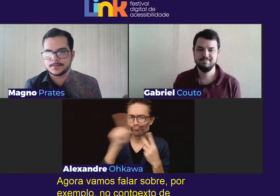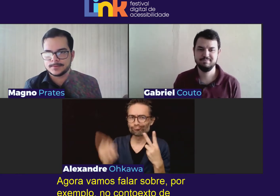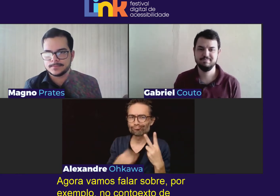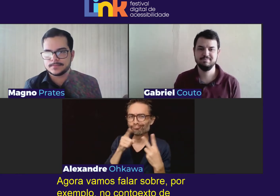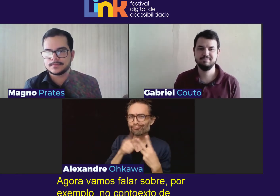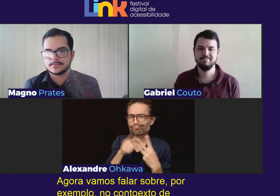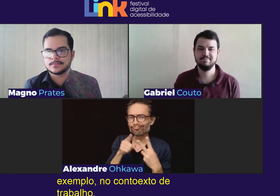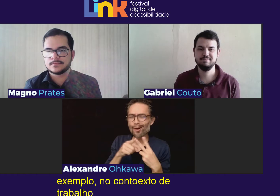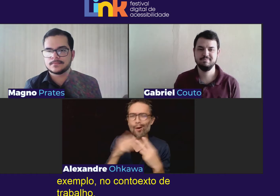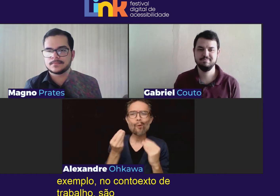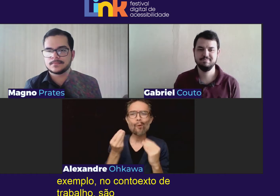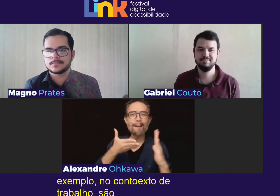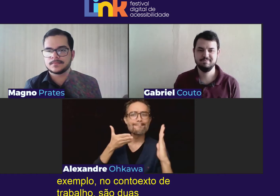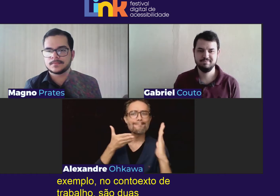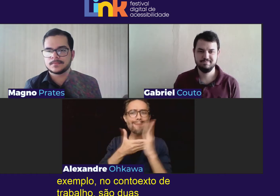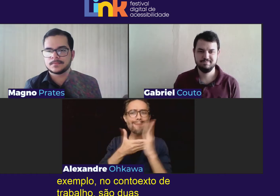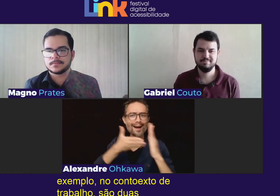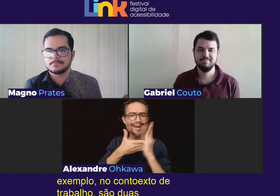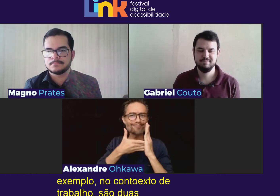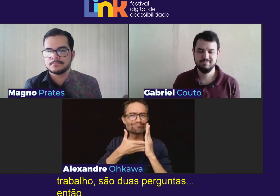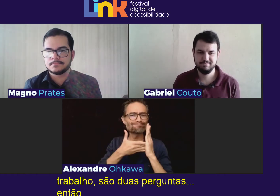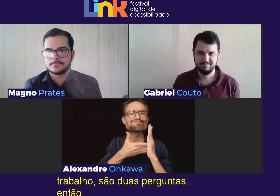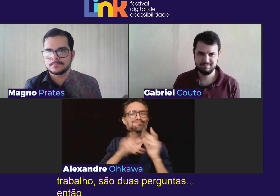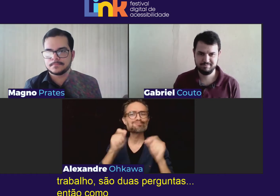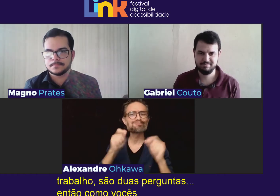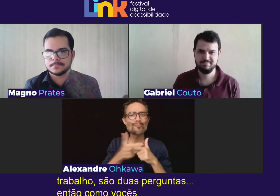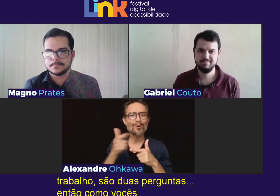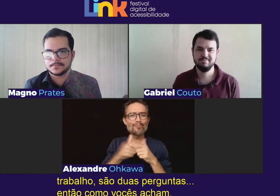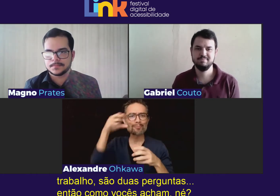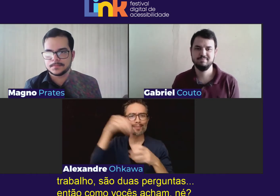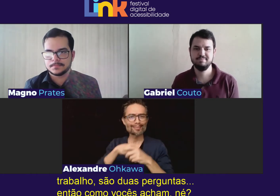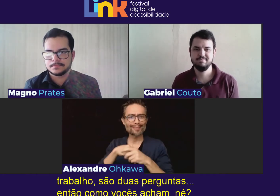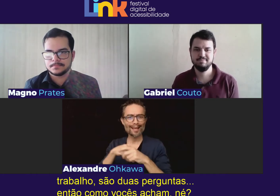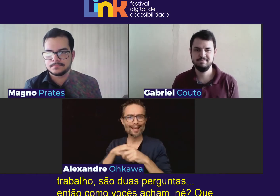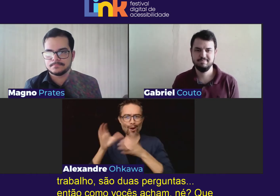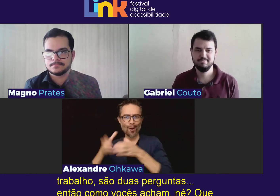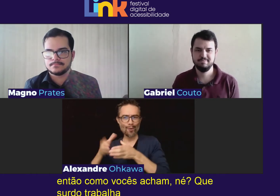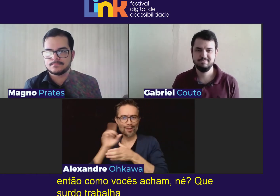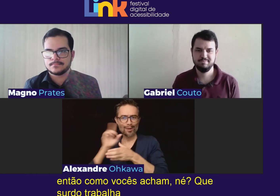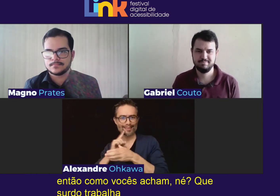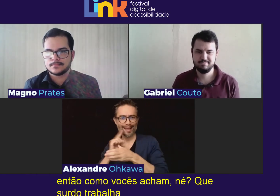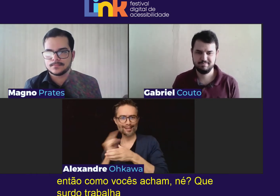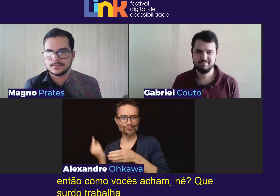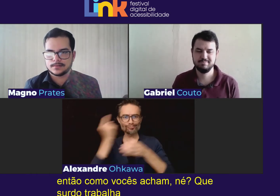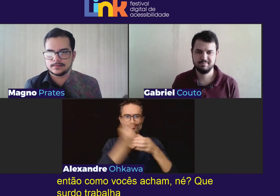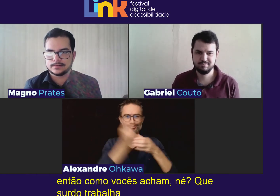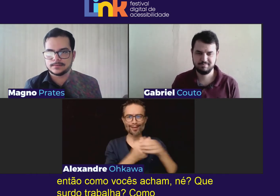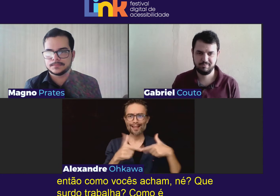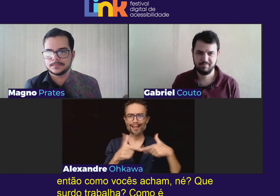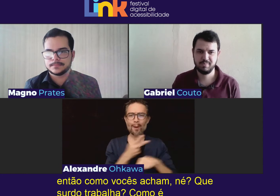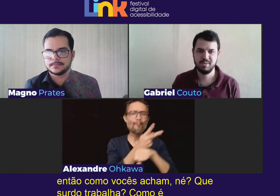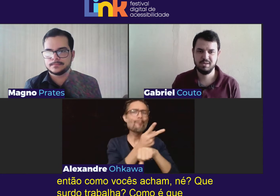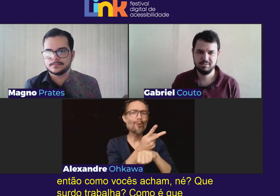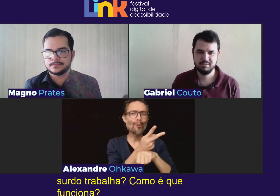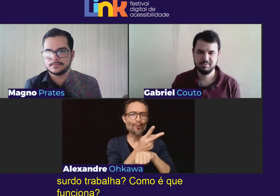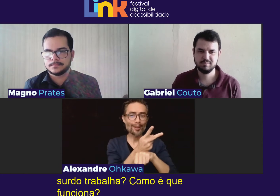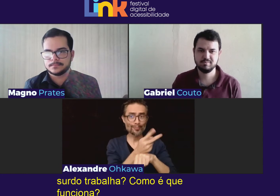Então, como vocês acham, né, que o surdo trabalha? Como é que funciona? E também a questão, quais são as